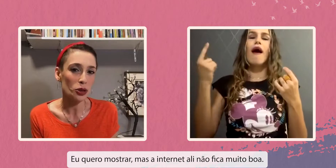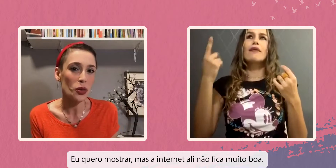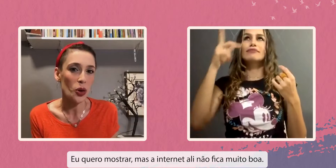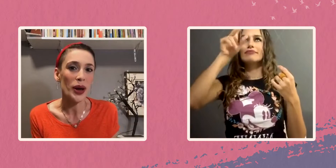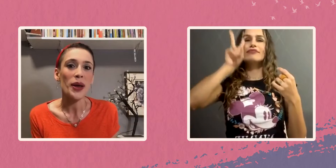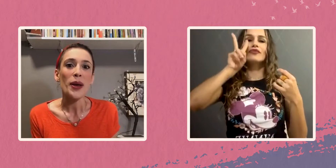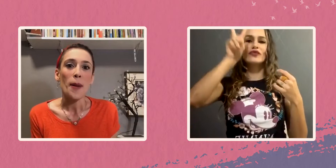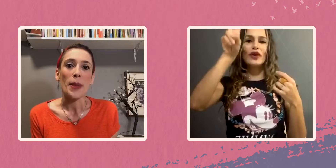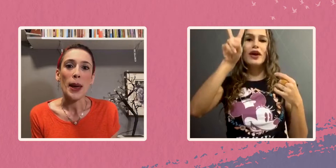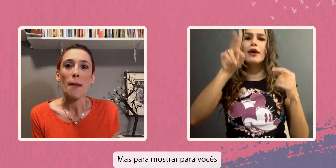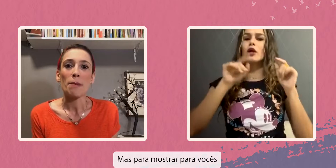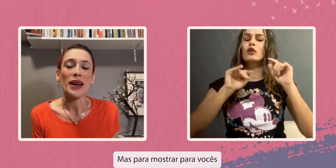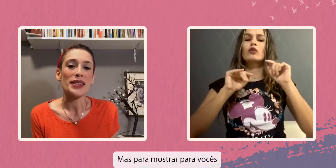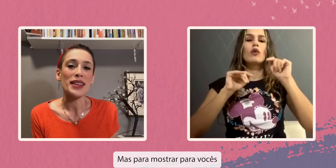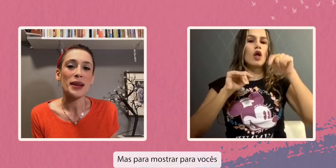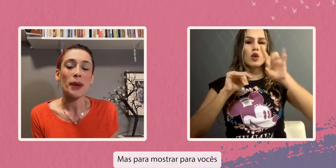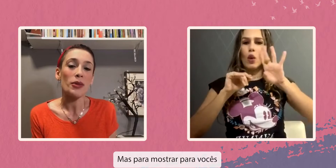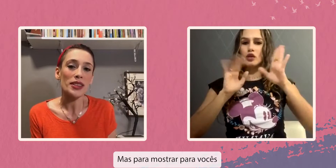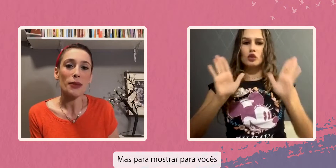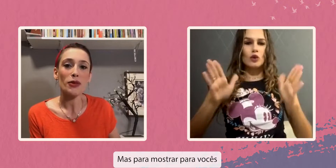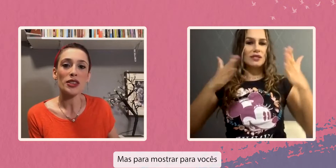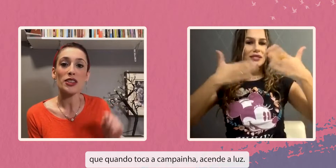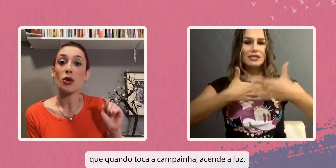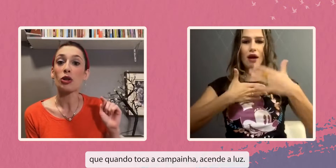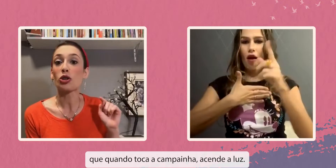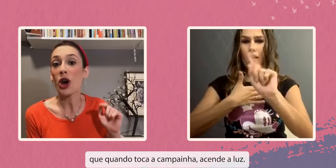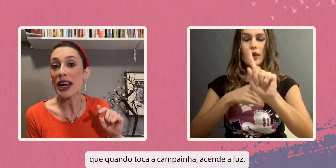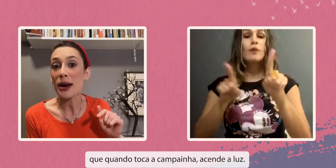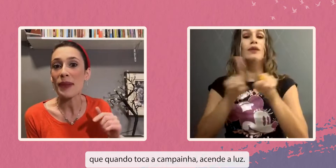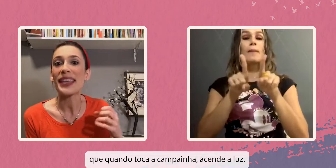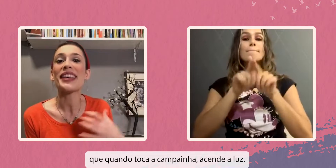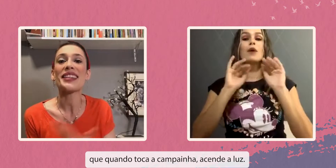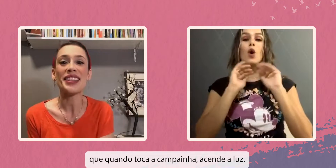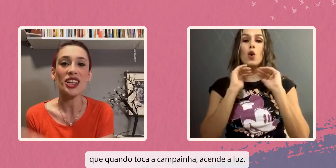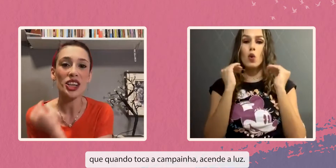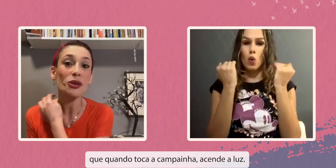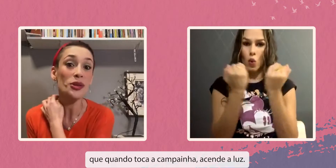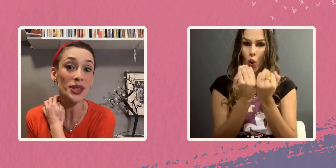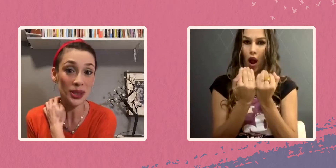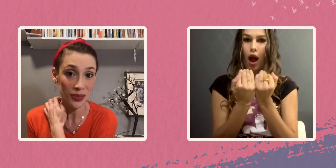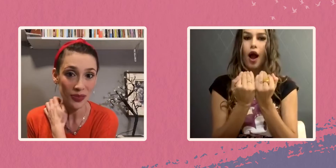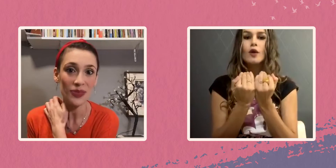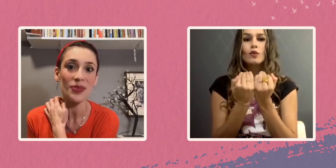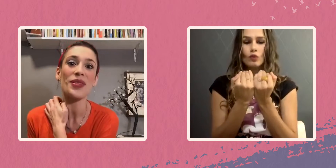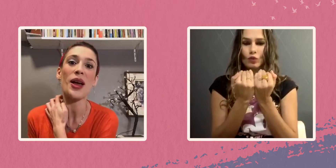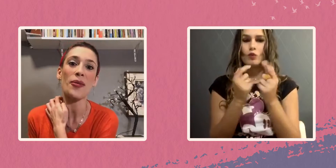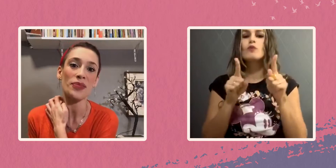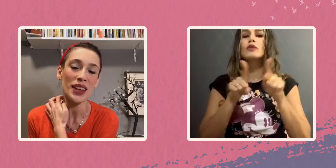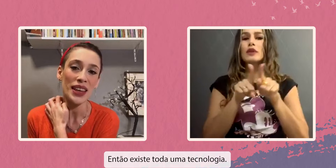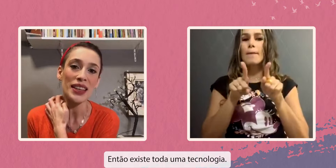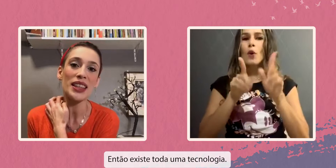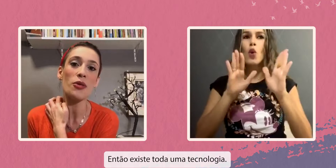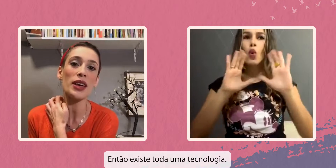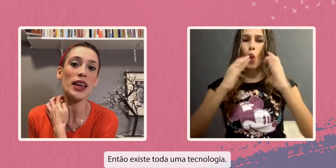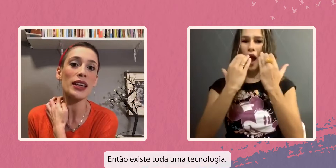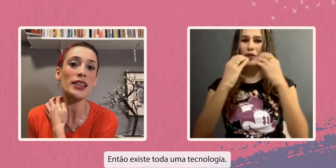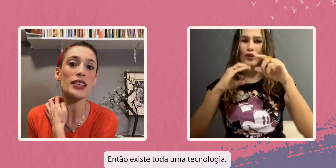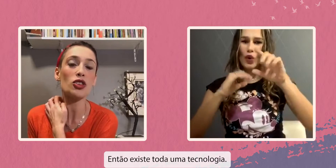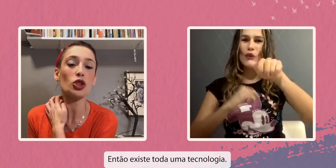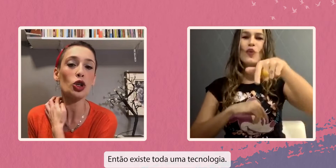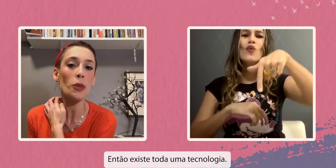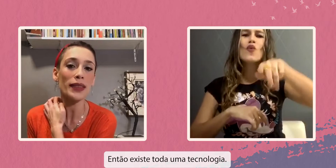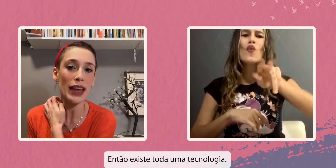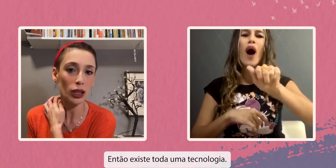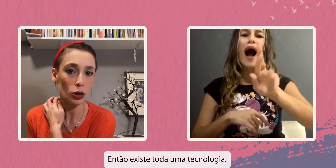fica muito boa, né? Mas para mostrar para vocês que quando toca a campainha, acende a luz, né? Então,